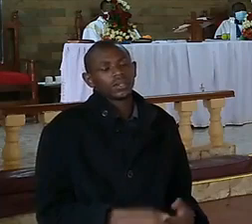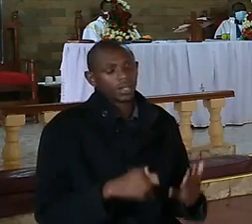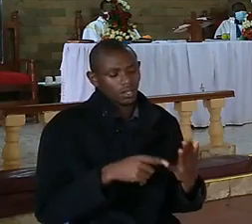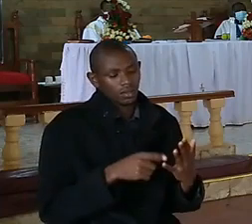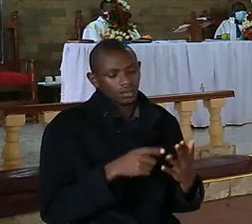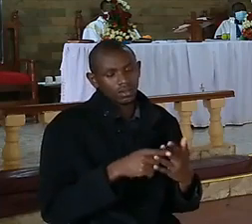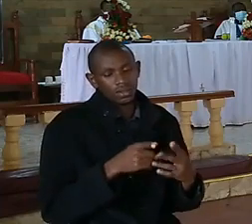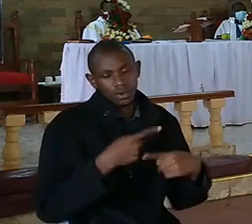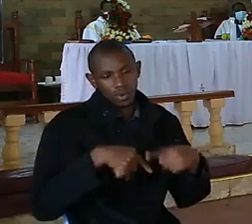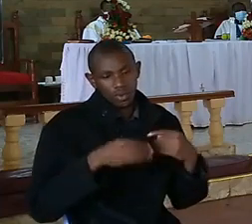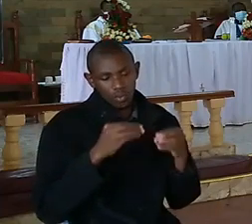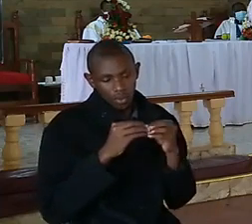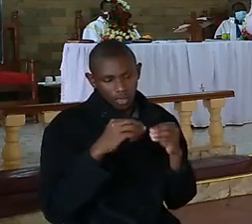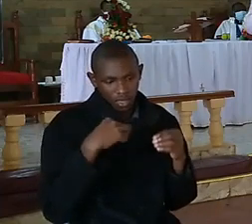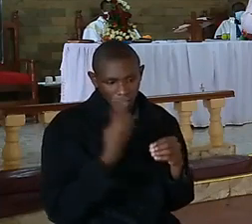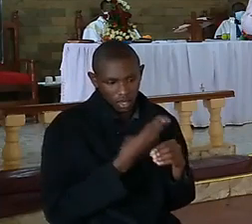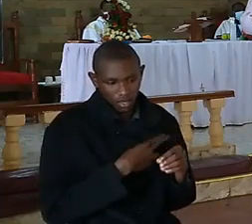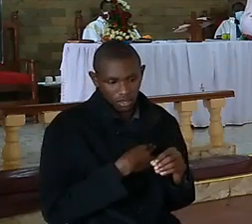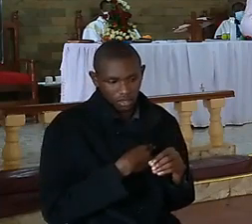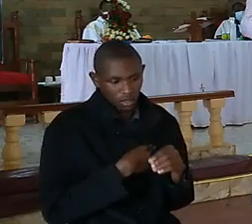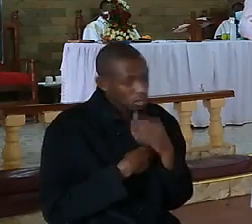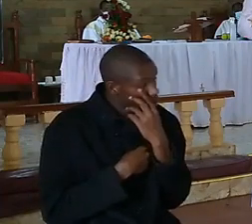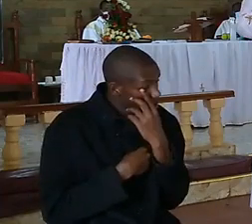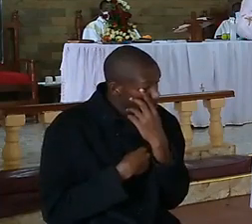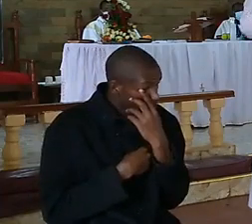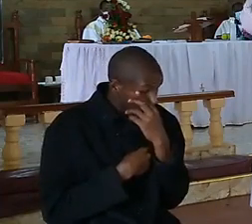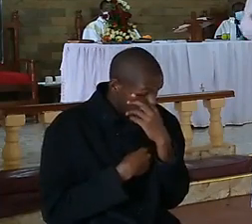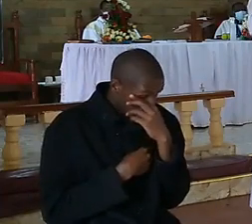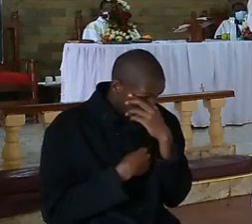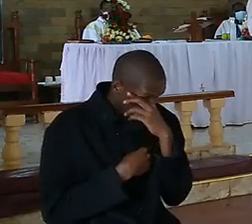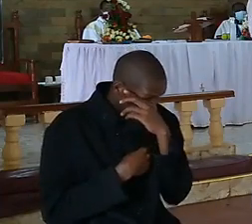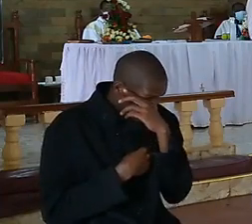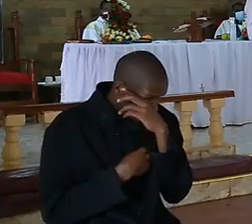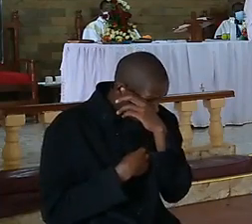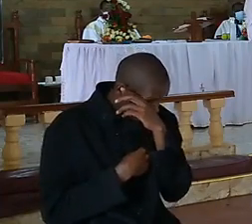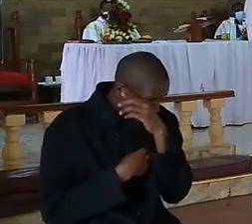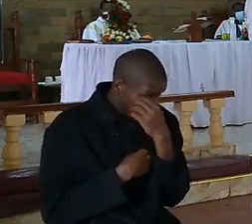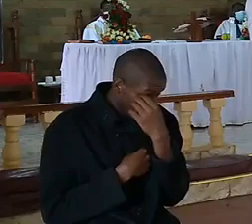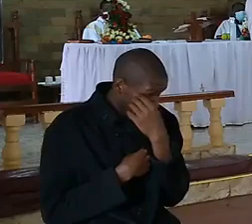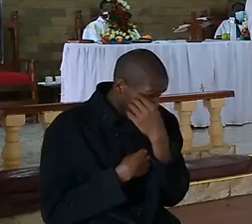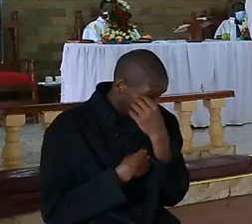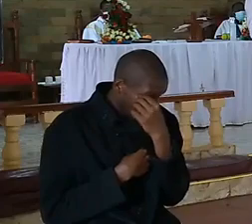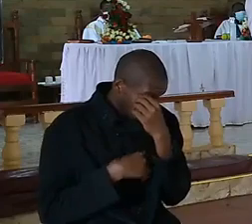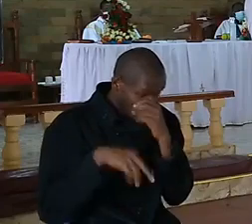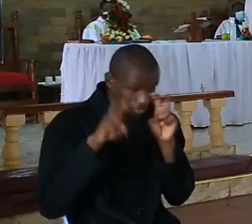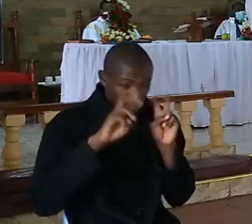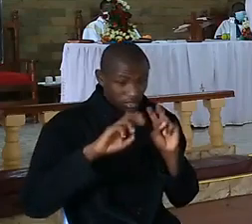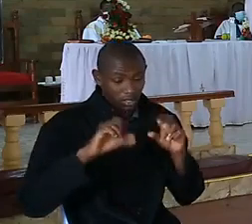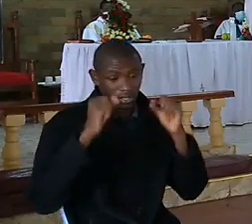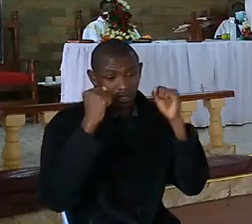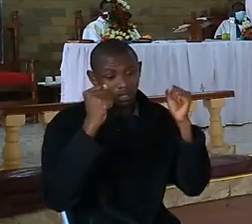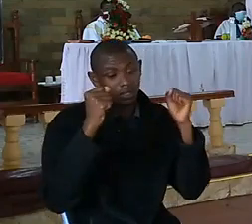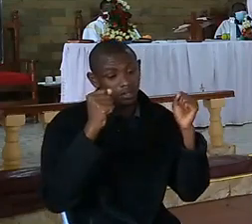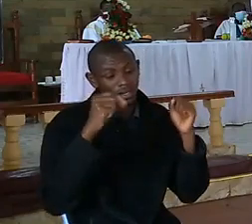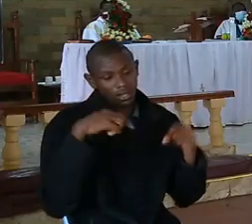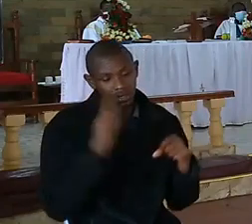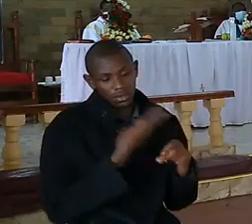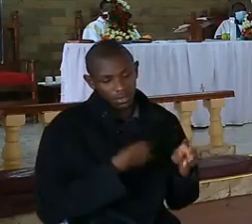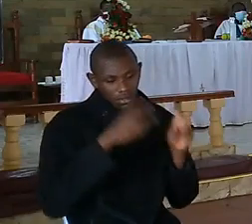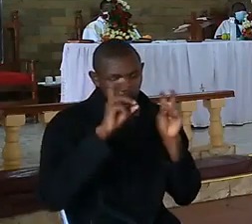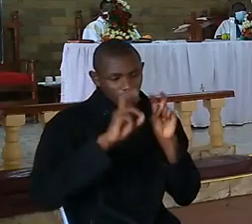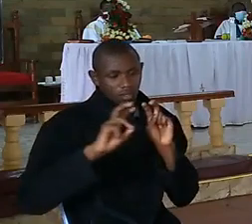uratwaranire hamwe na institutions icio citu na ni turaina uhotani muthenya wa umuthi na koguo tukirora uhoro